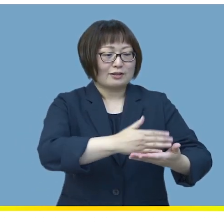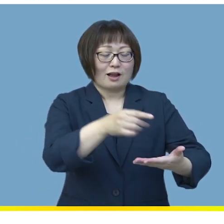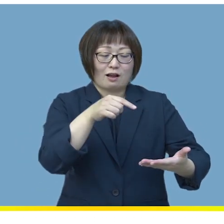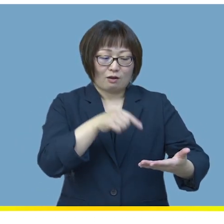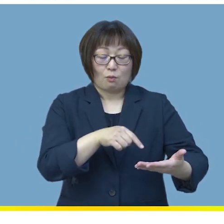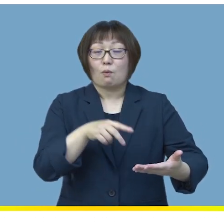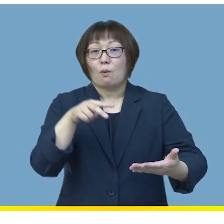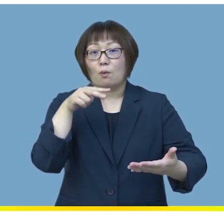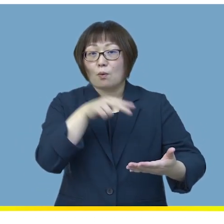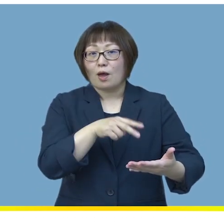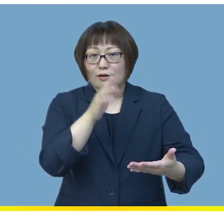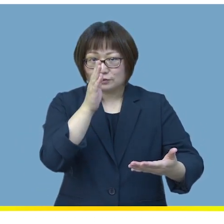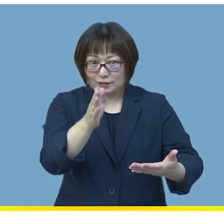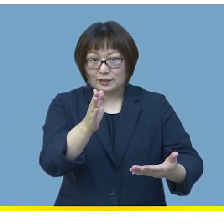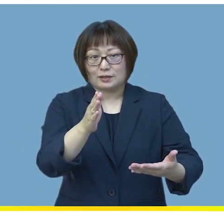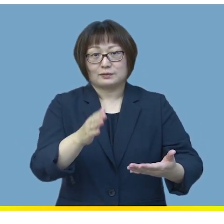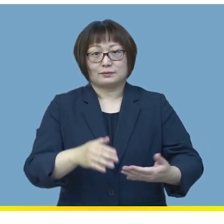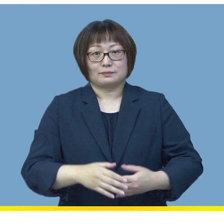ご覧下さい